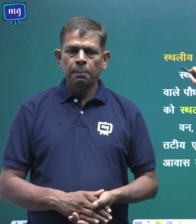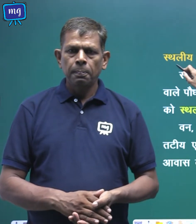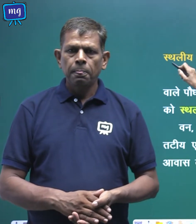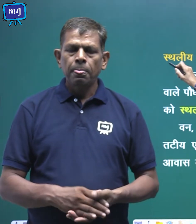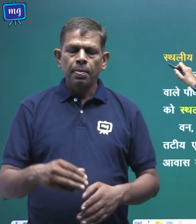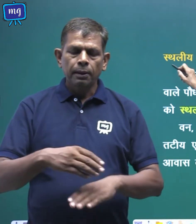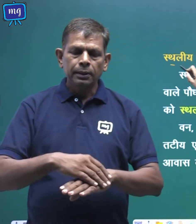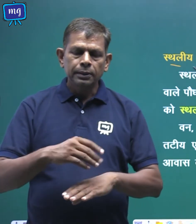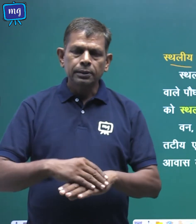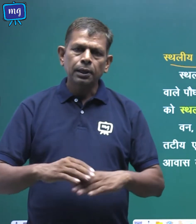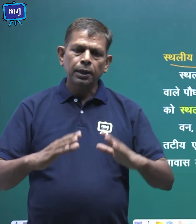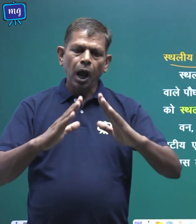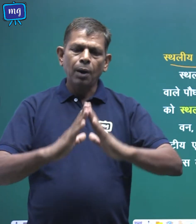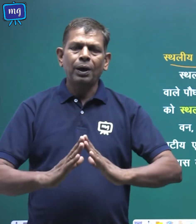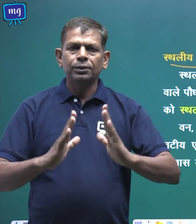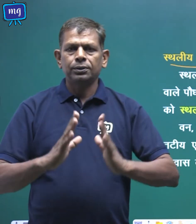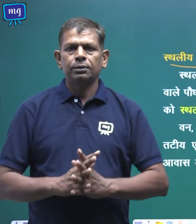स्थलीय आवास।